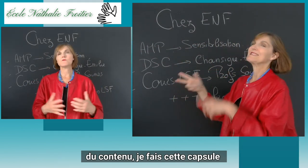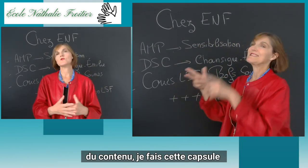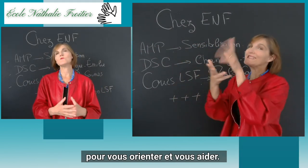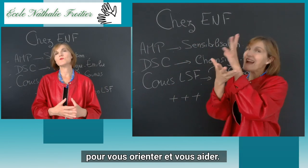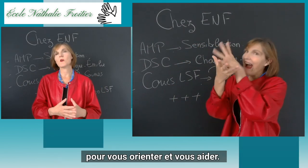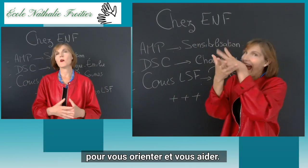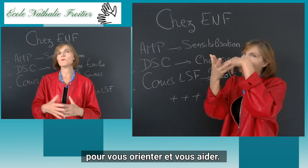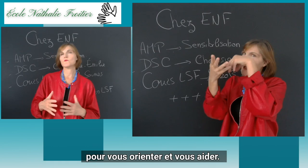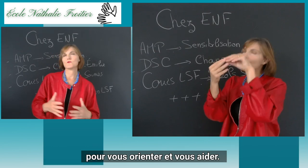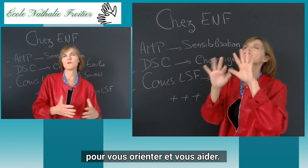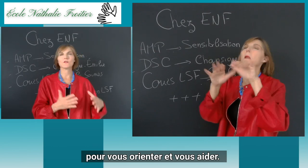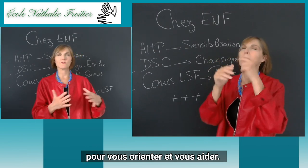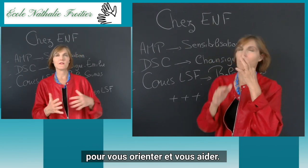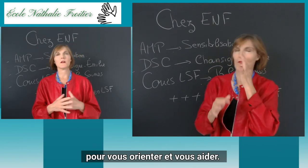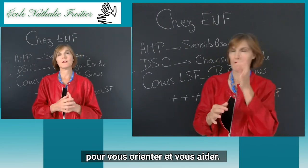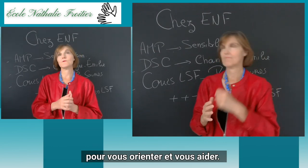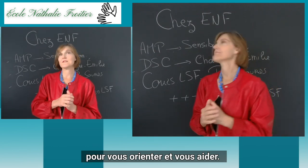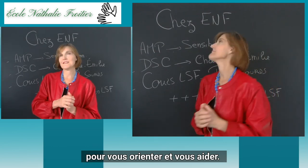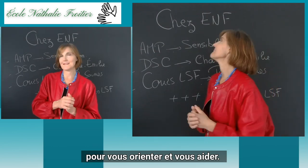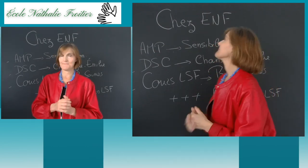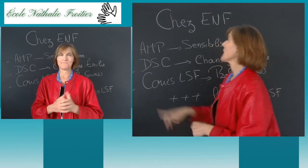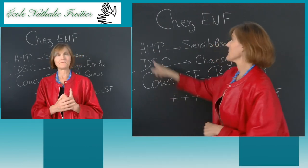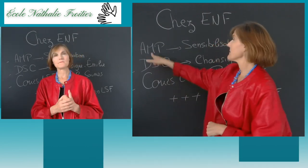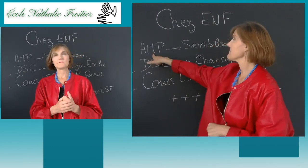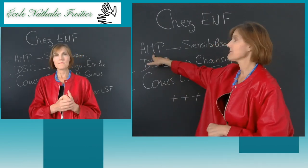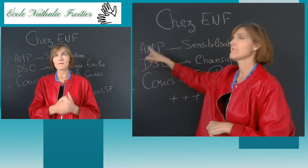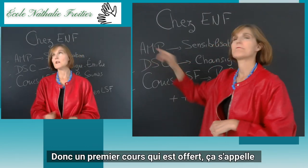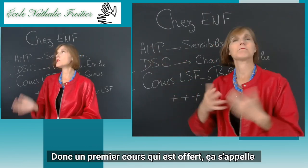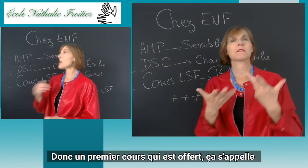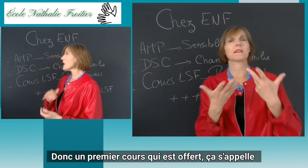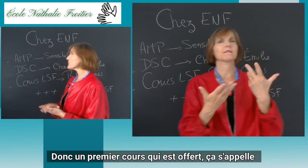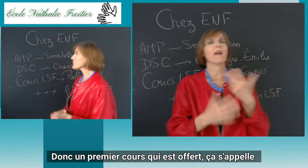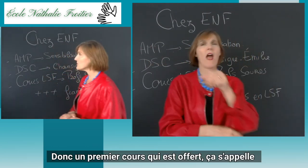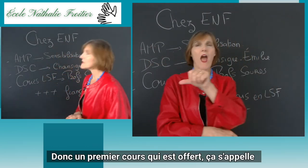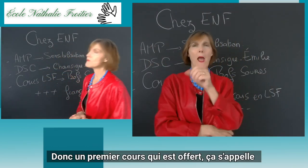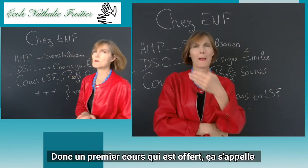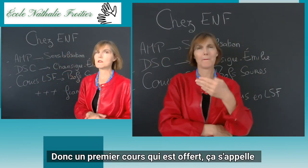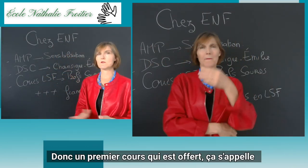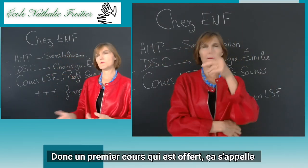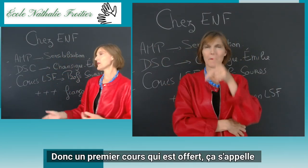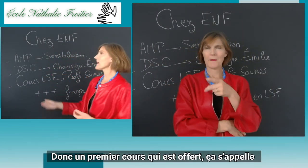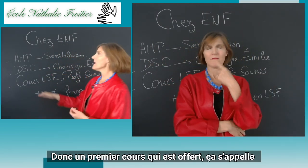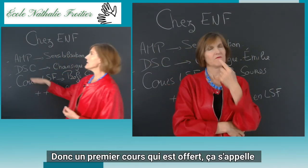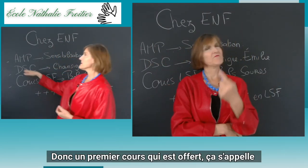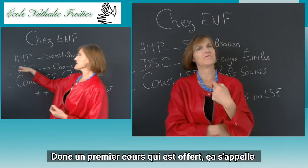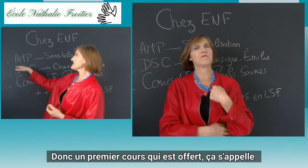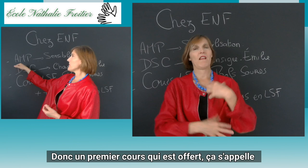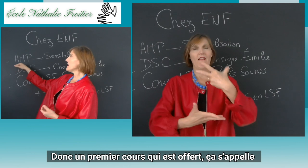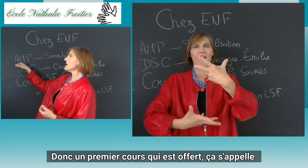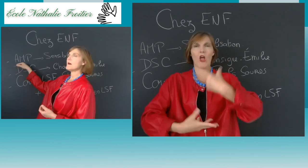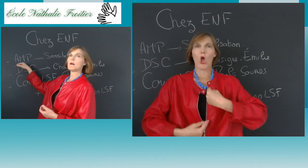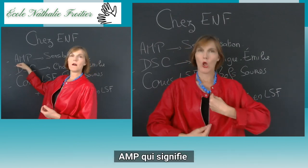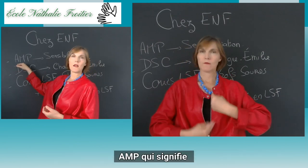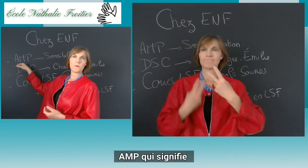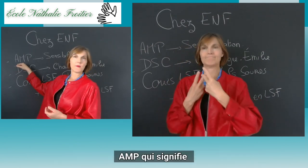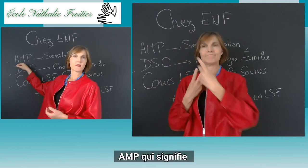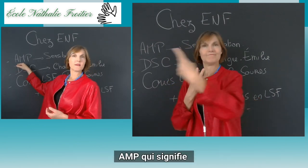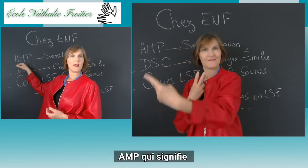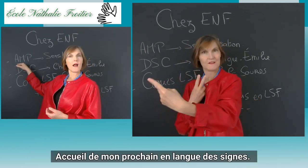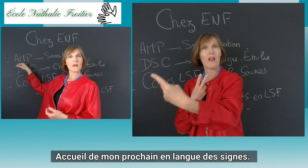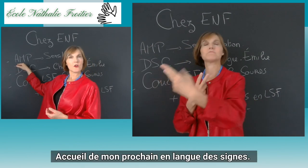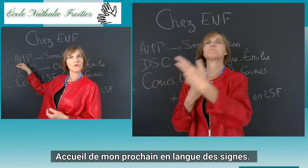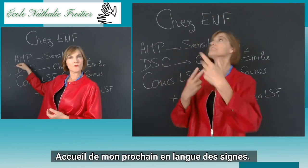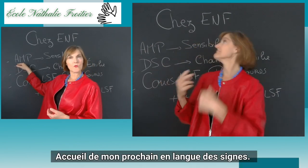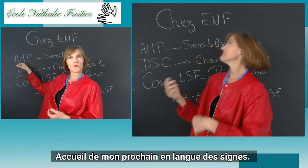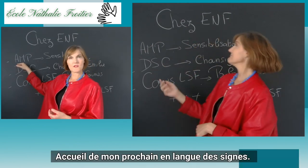je fais cette capsule pour vous orienter et vous aider donc un premier cours qui est offert ça s'appelle ANP